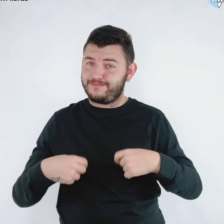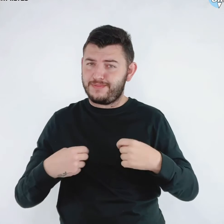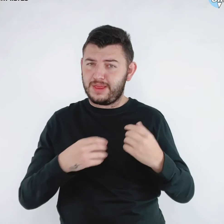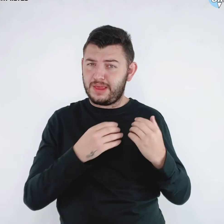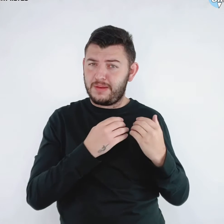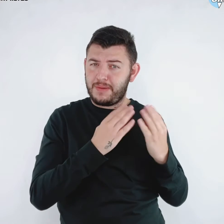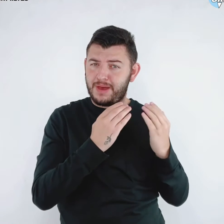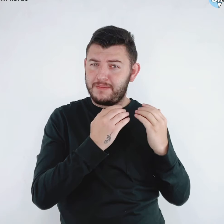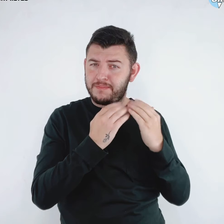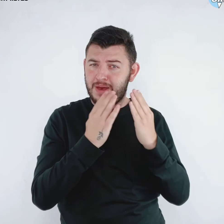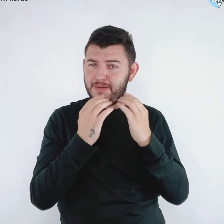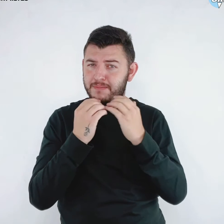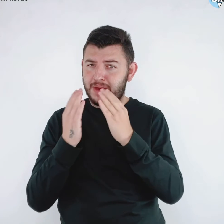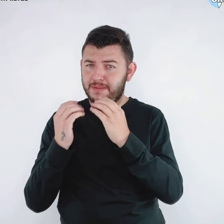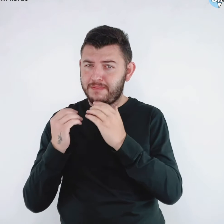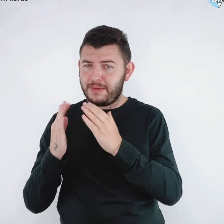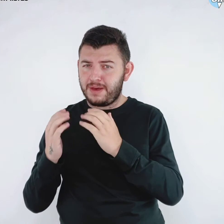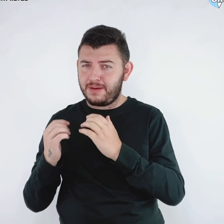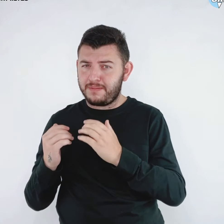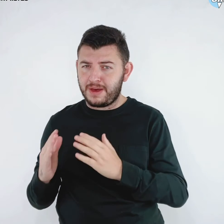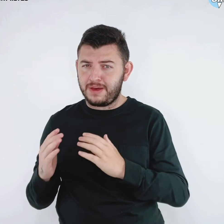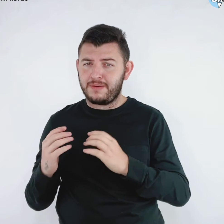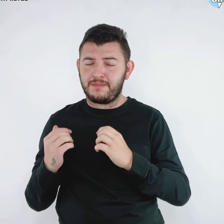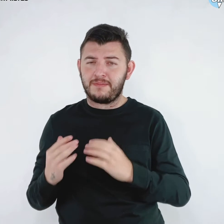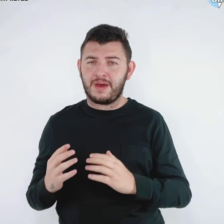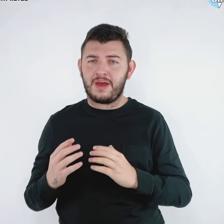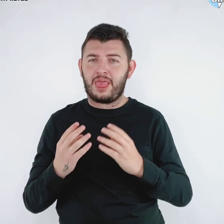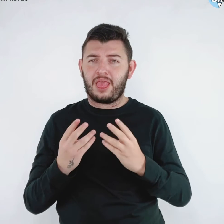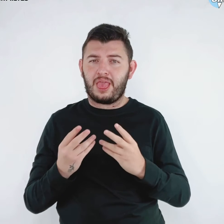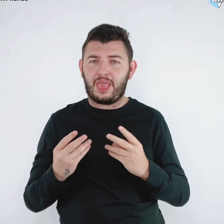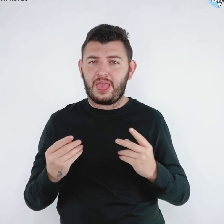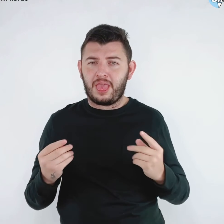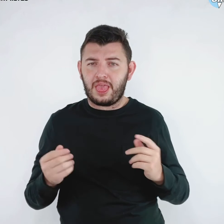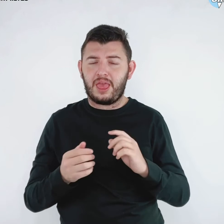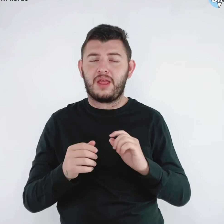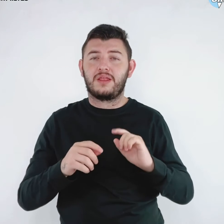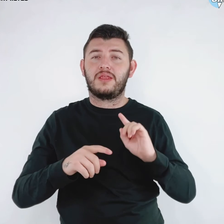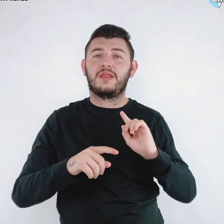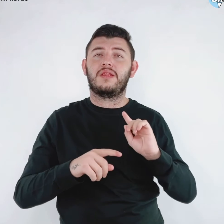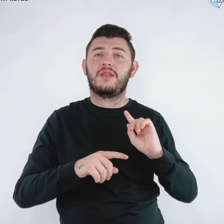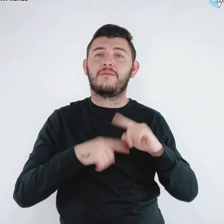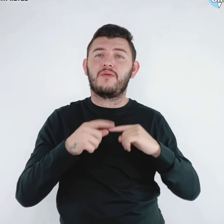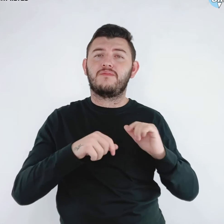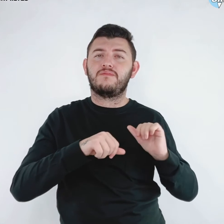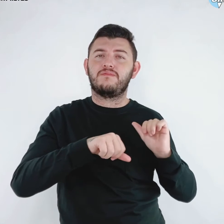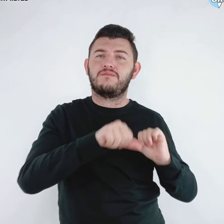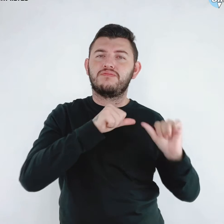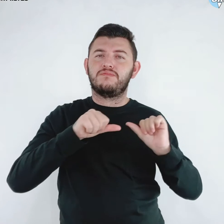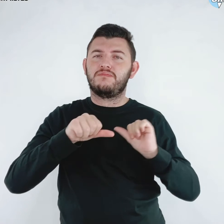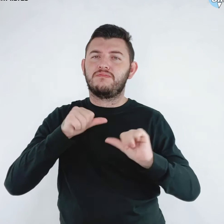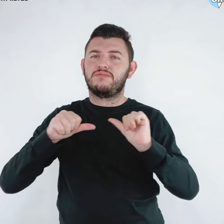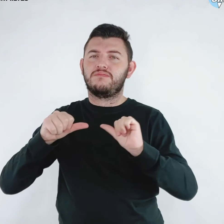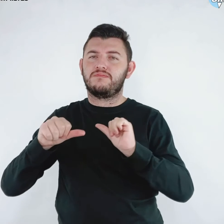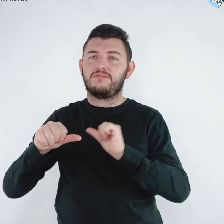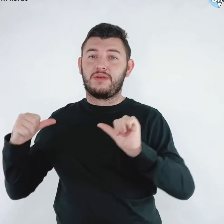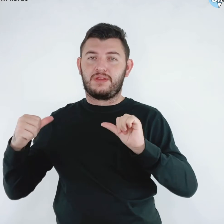muita coisa, desfazer muita coisa para depois começarmos a fazer. Que eu sirva